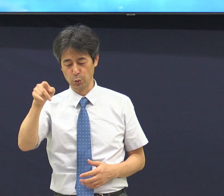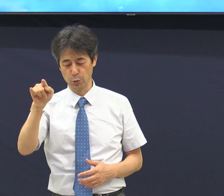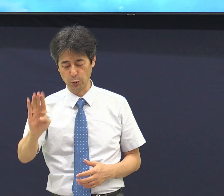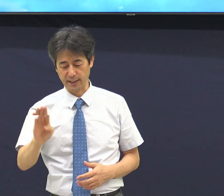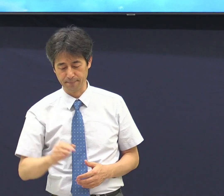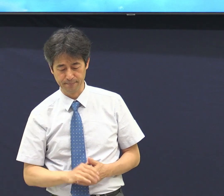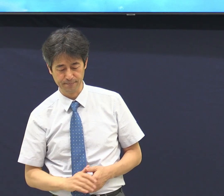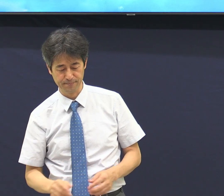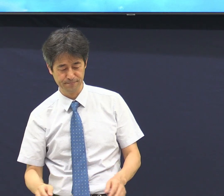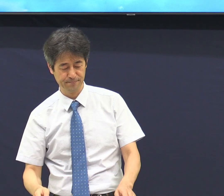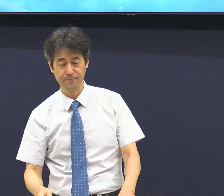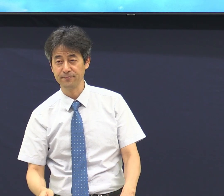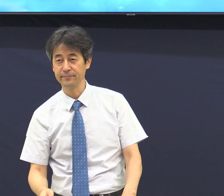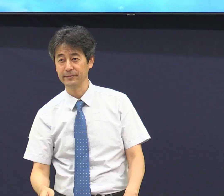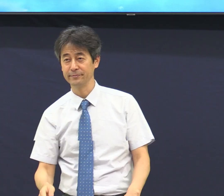중에 요셉이 있습니다.